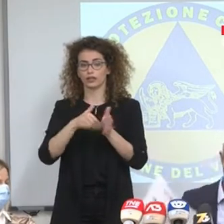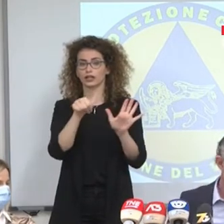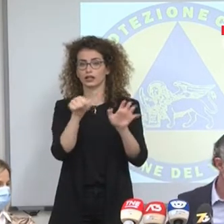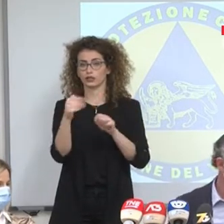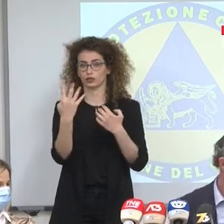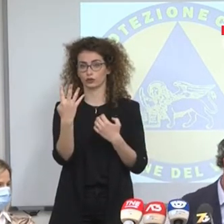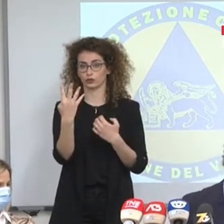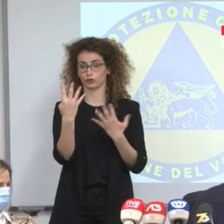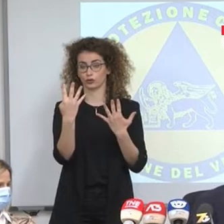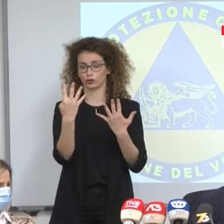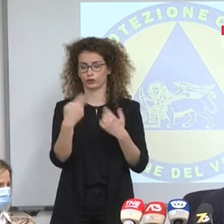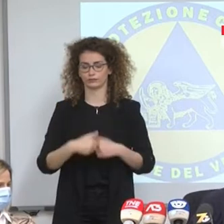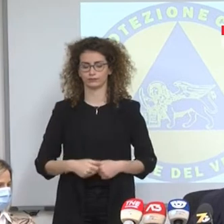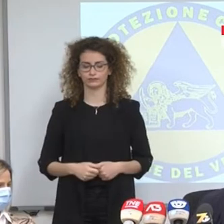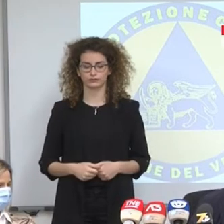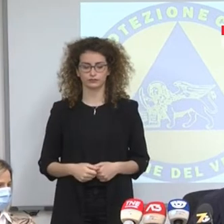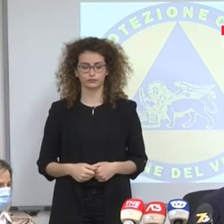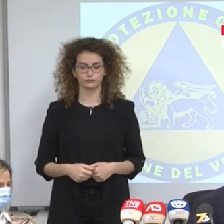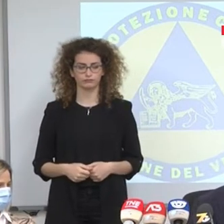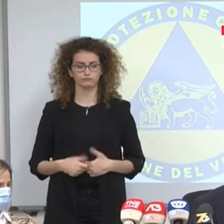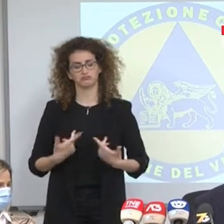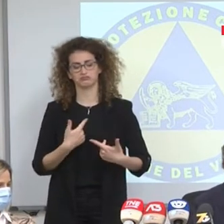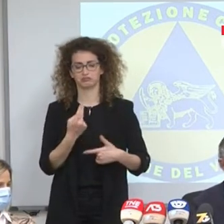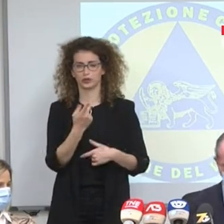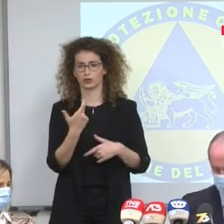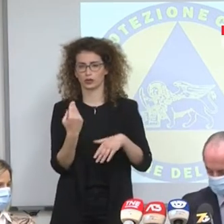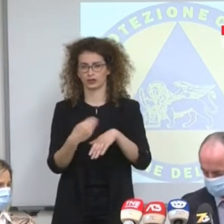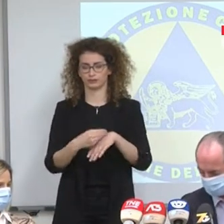21.609. Allora, due o tre cose.